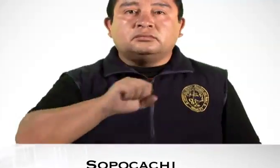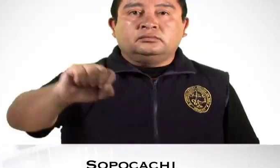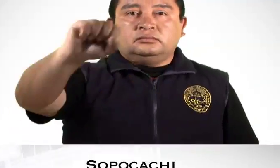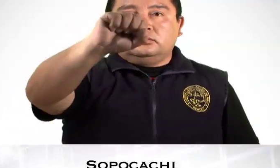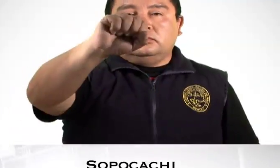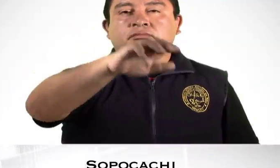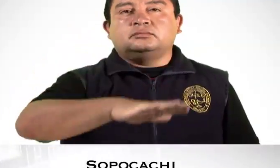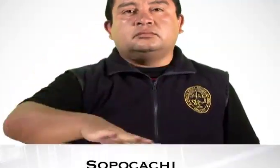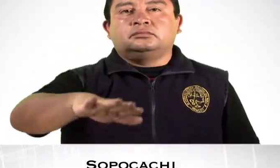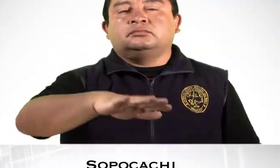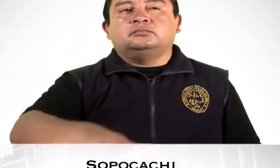Sopocachi.